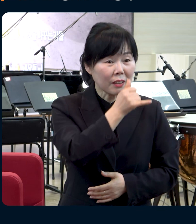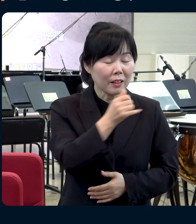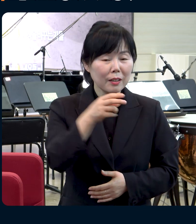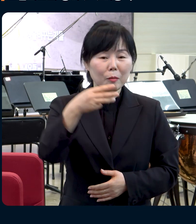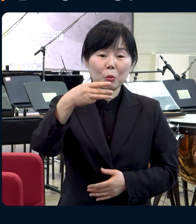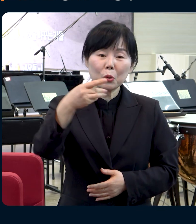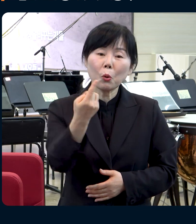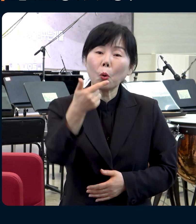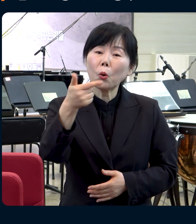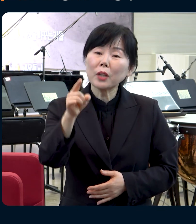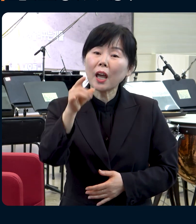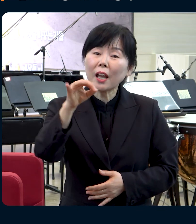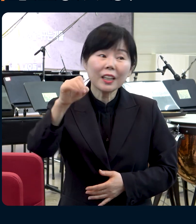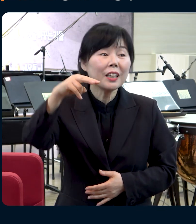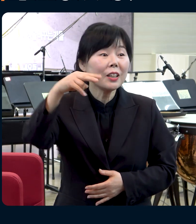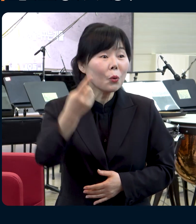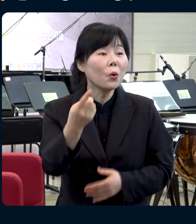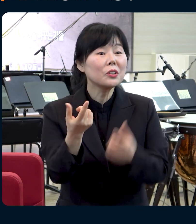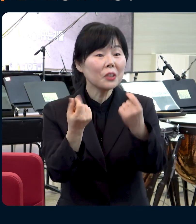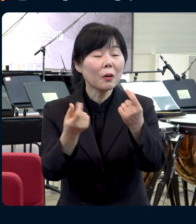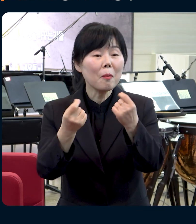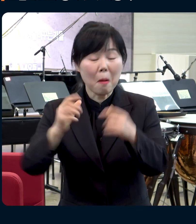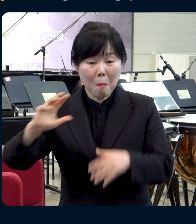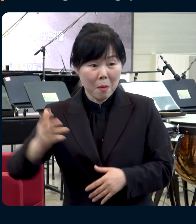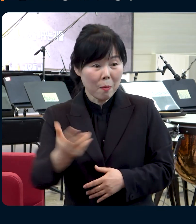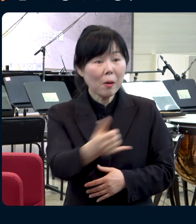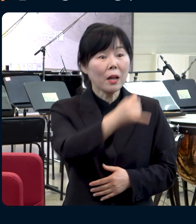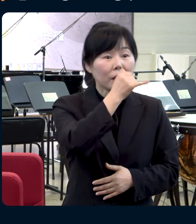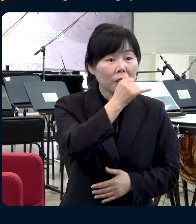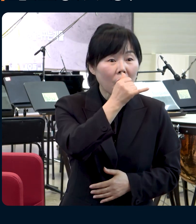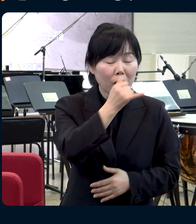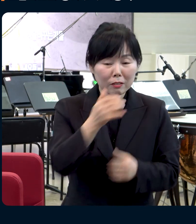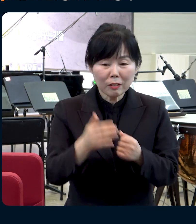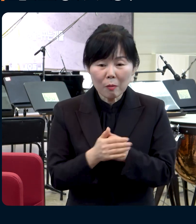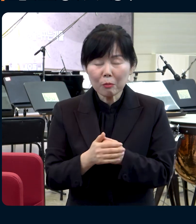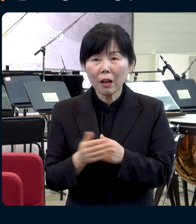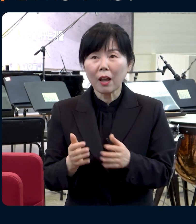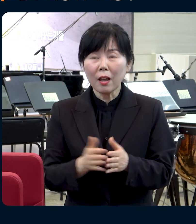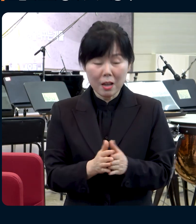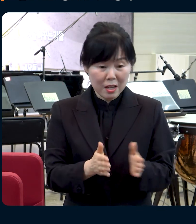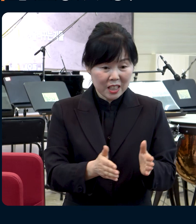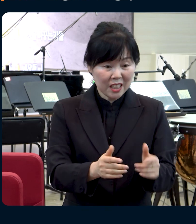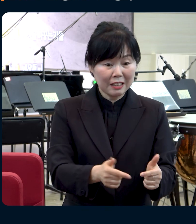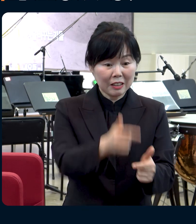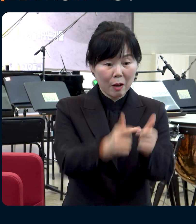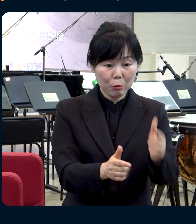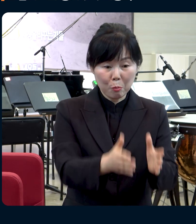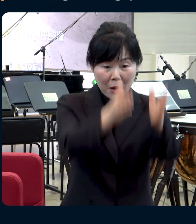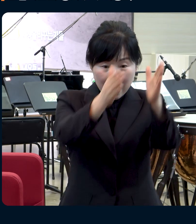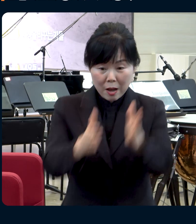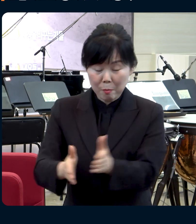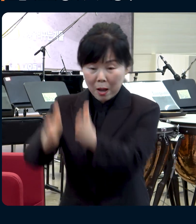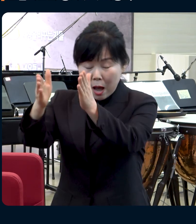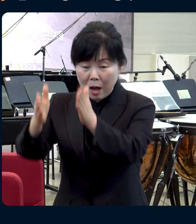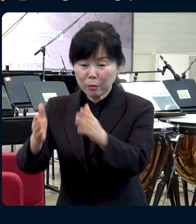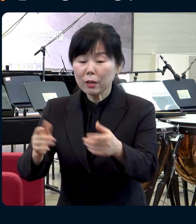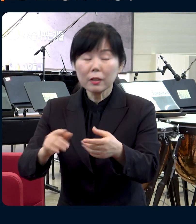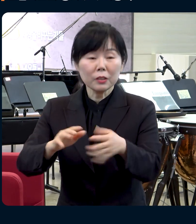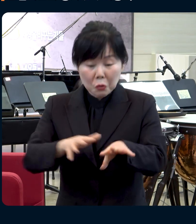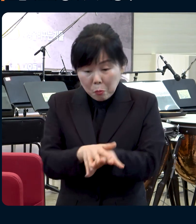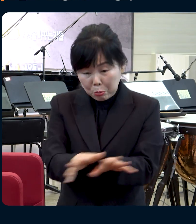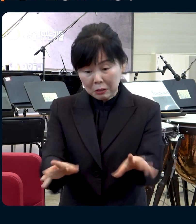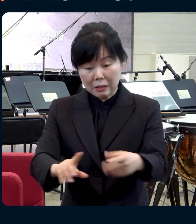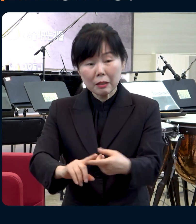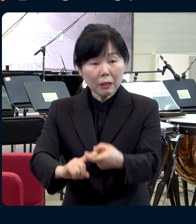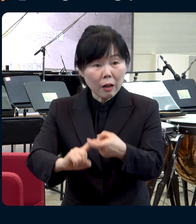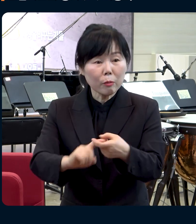태풍이나 이런 바람이 있어요. 그냥 웬만한 거는요 옆에 있는 큰 나무들이 붙잡아주면은 본인들이 견딜 수가 있는데